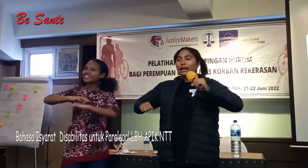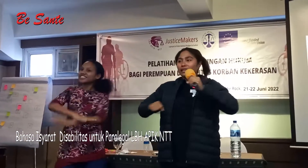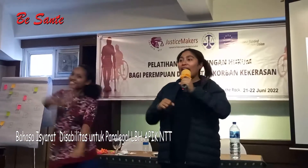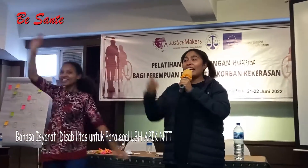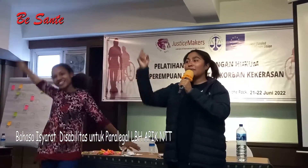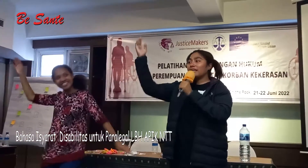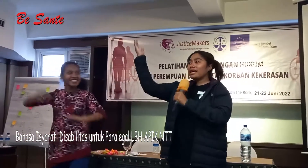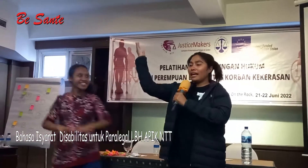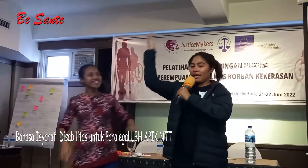Jumat.